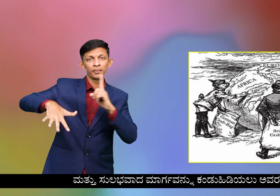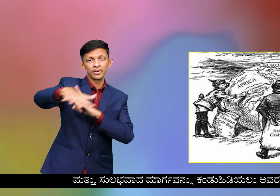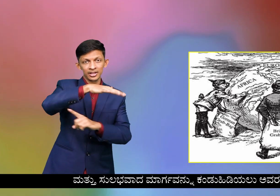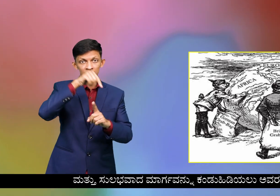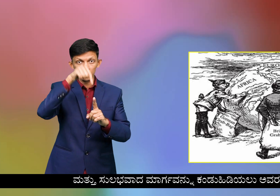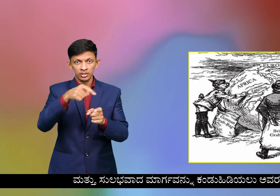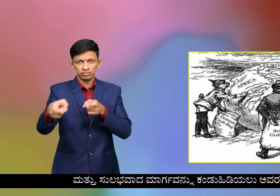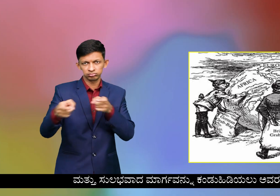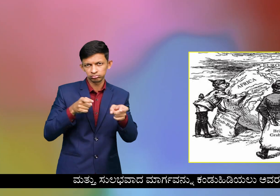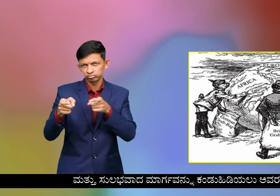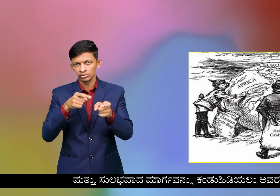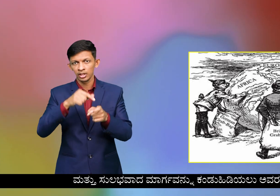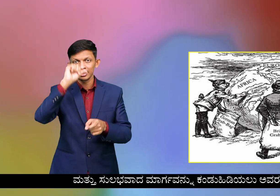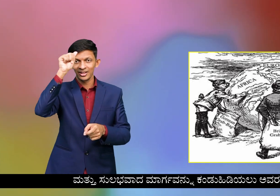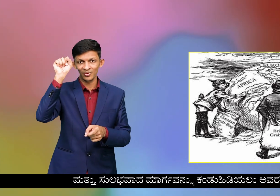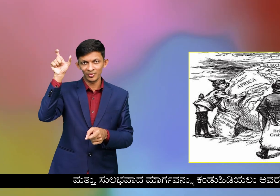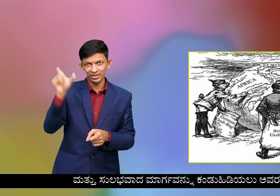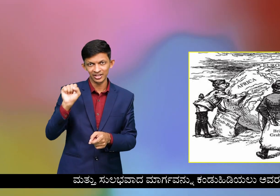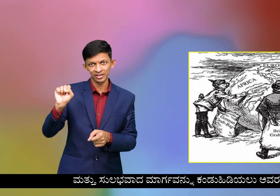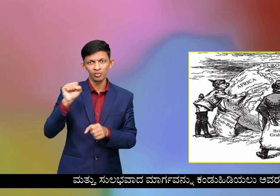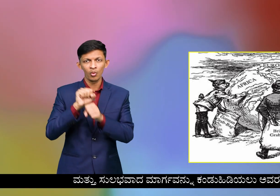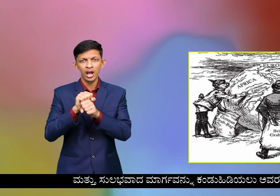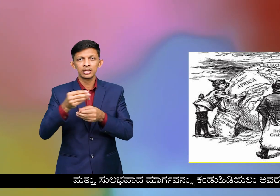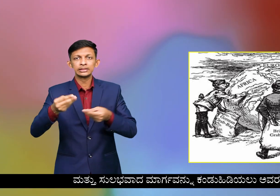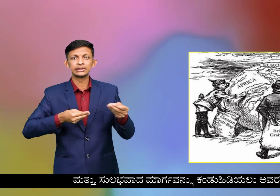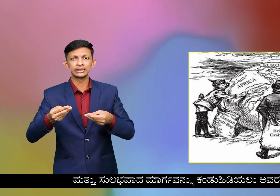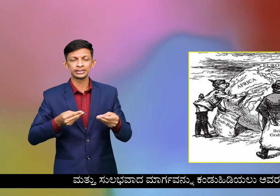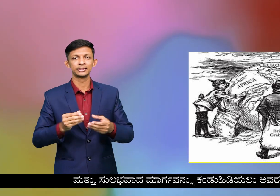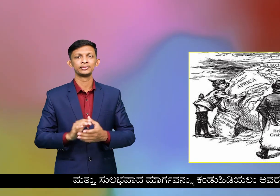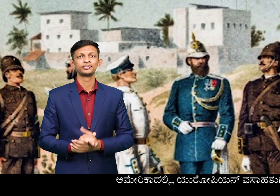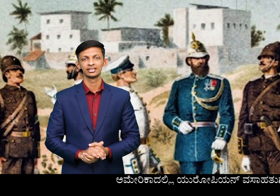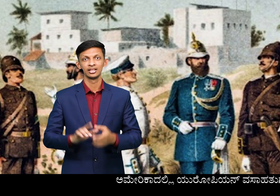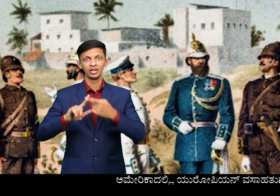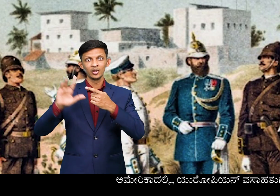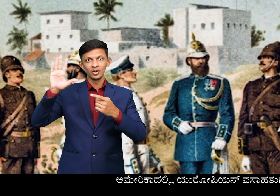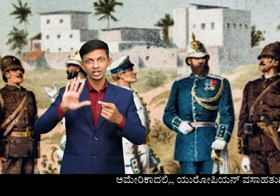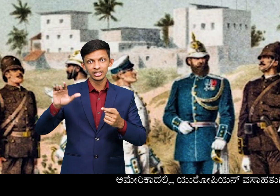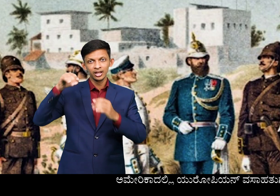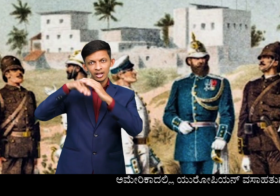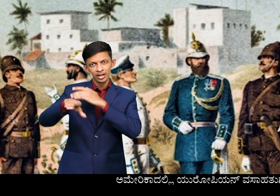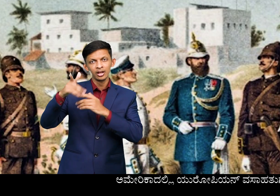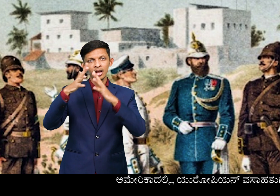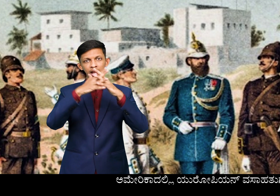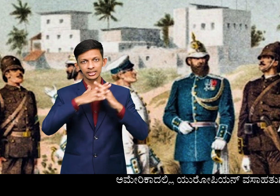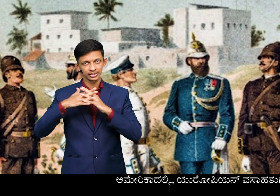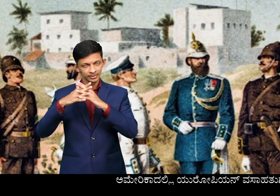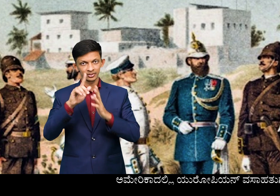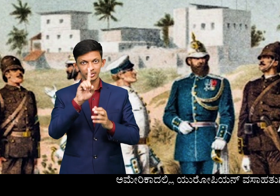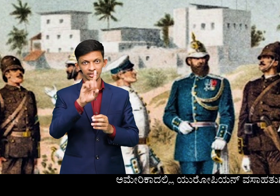ಅವರು ಬಯಸಿದ್ದರು. ಅಮೆರಿಕಾದಲ್ಲಿ ಯುರೋಪಿಯನ್